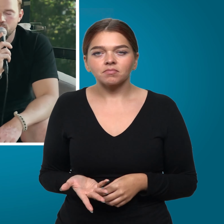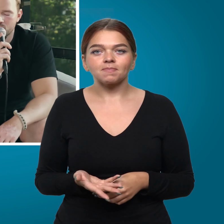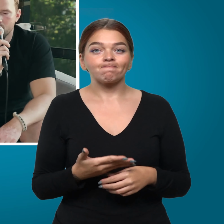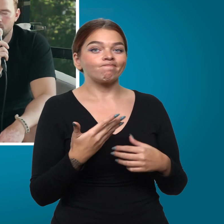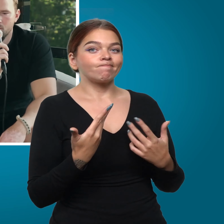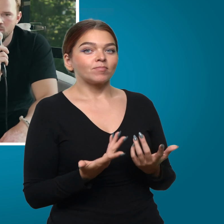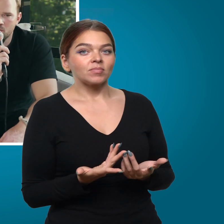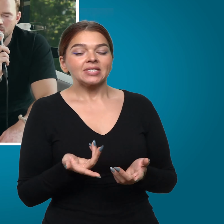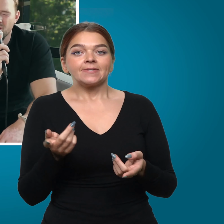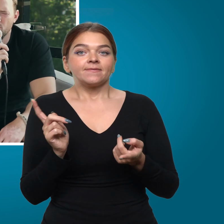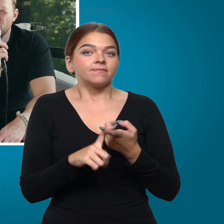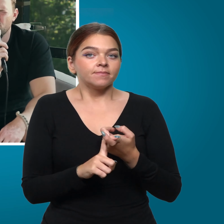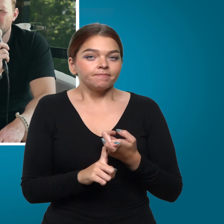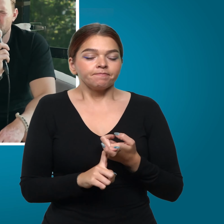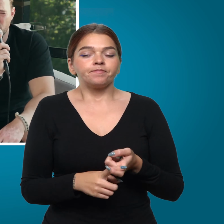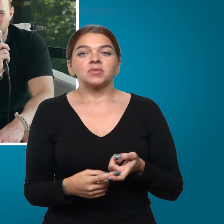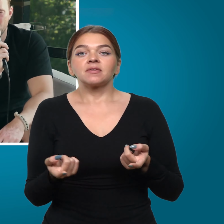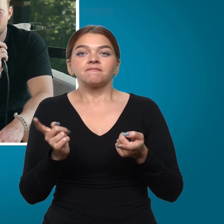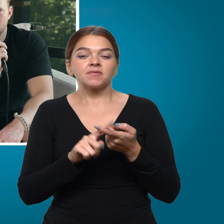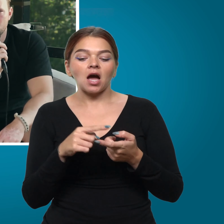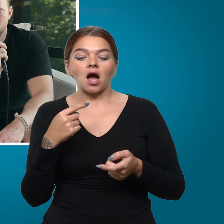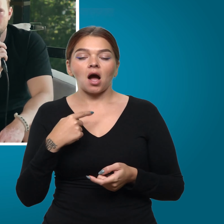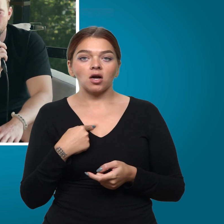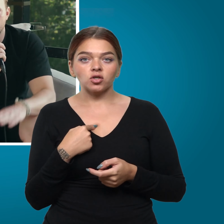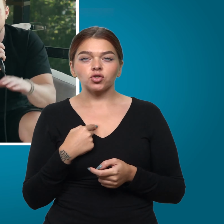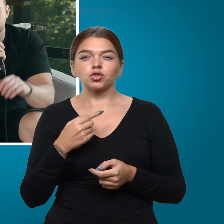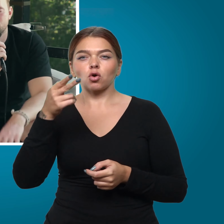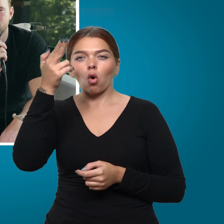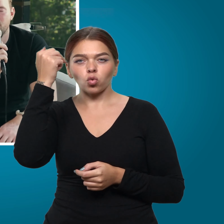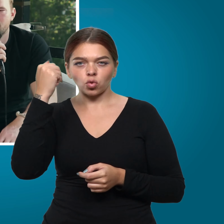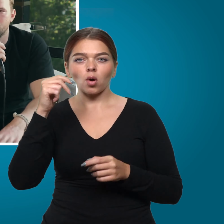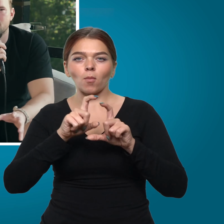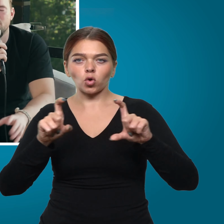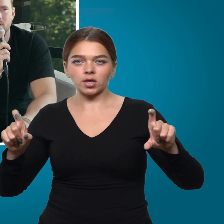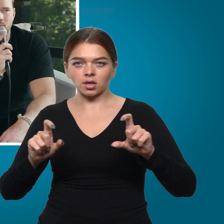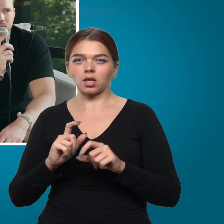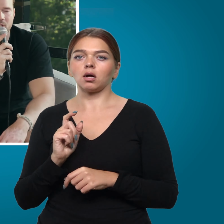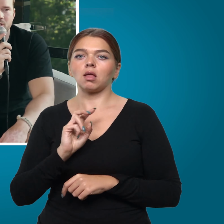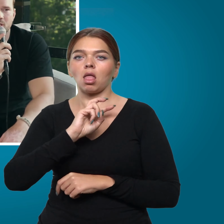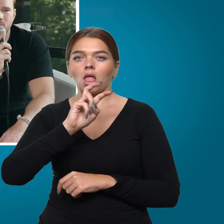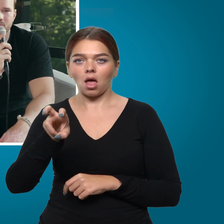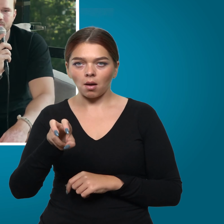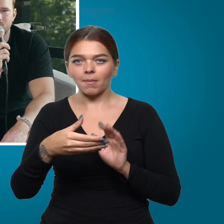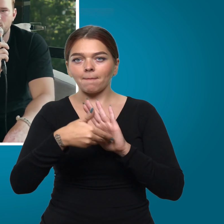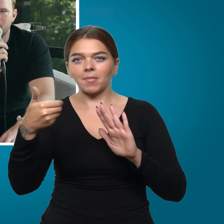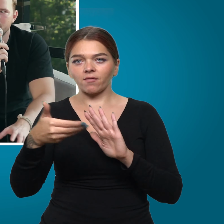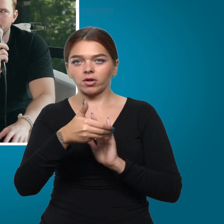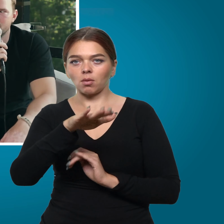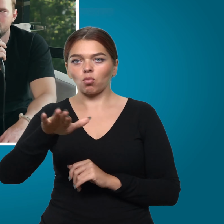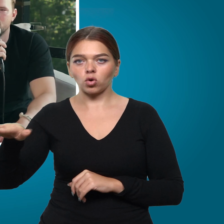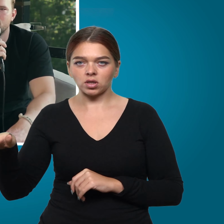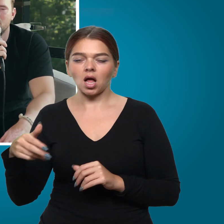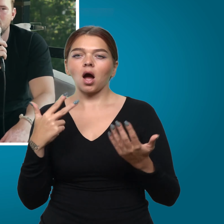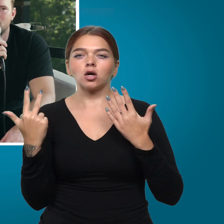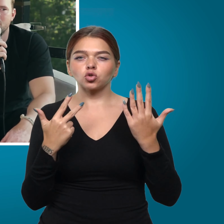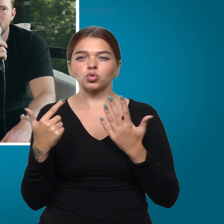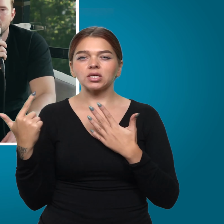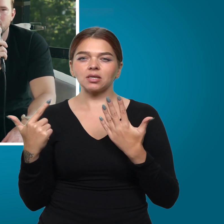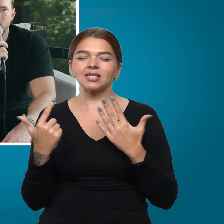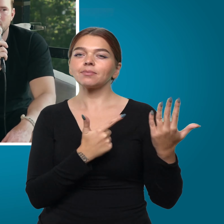patys moksleiviai ir ten buvo 8-7 klasės, tai čia jau biškai beveik vyresni, bet dar patenka į tą probleminį neskaitytojų